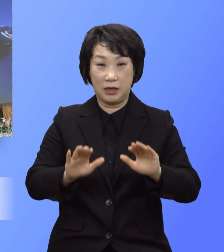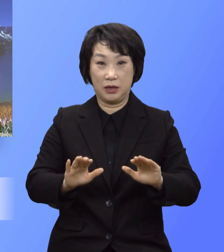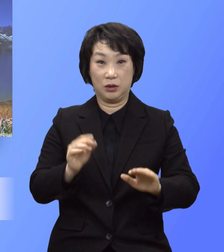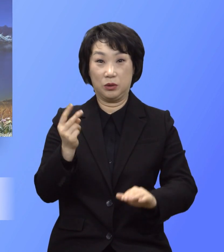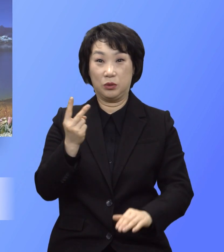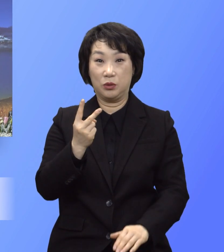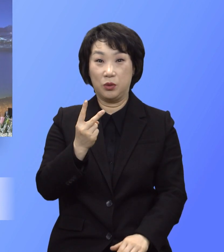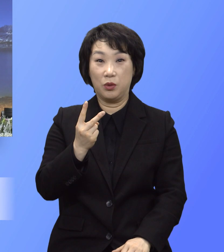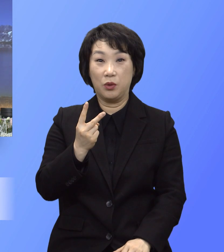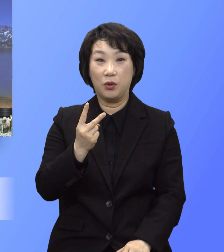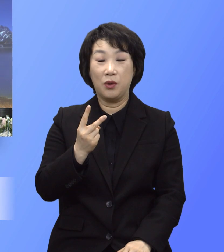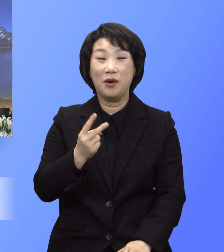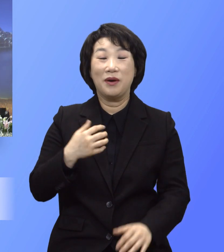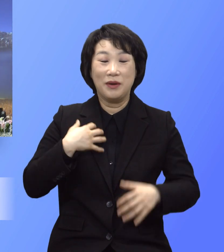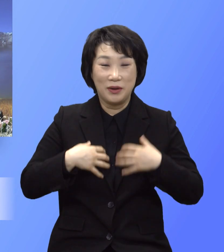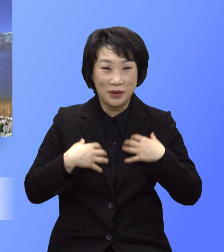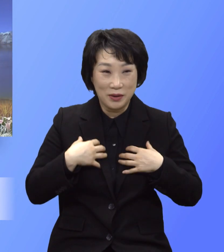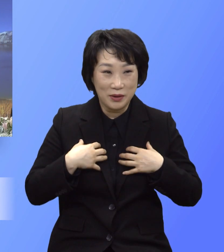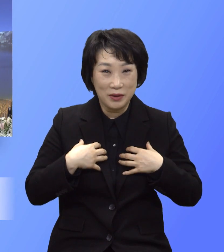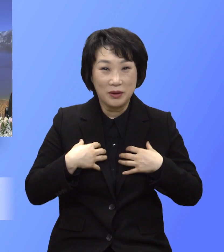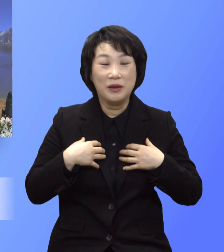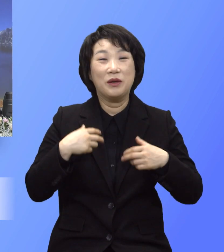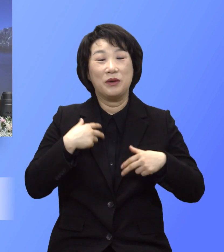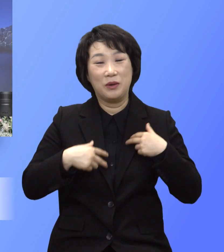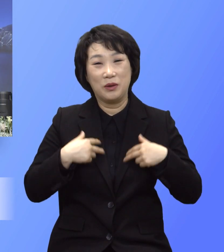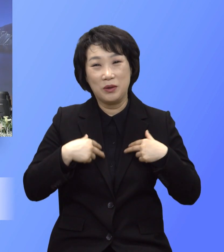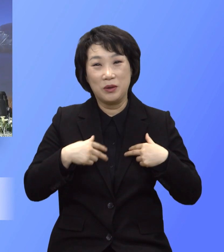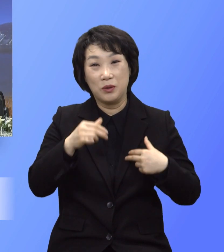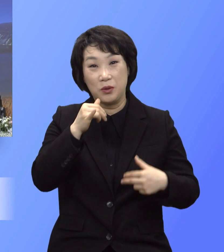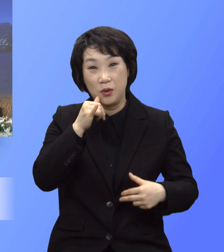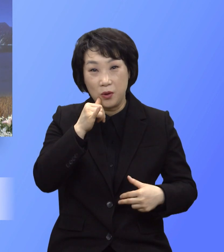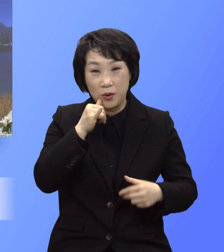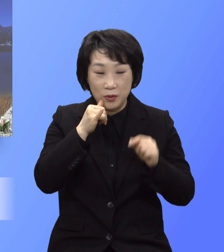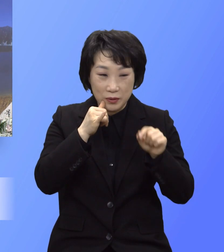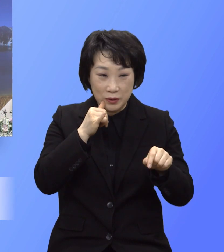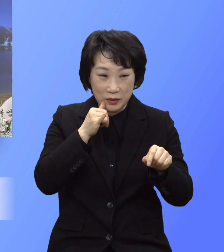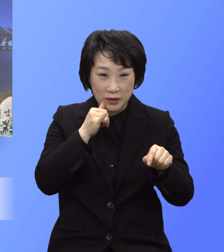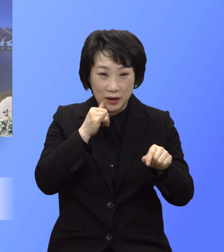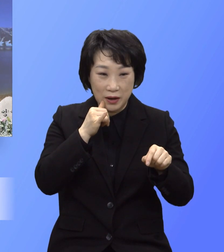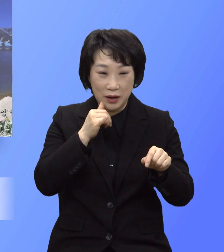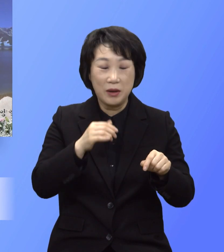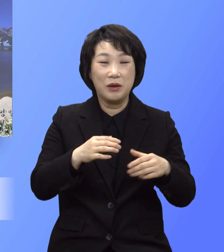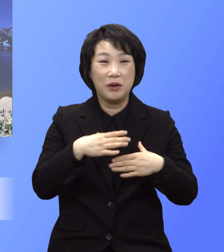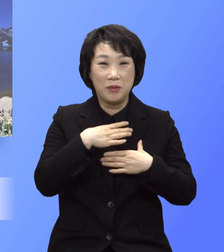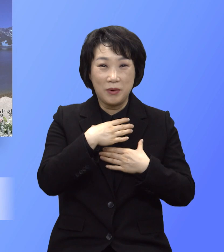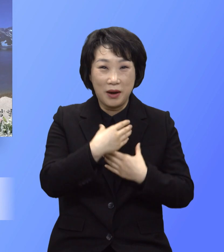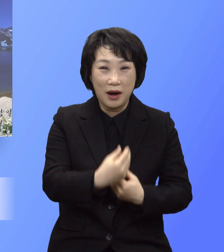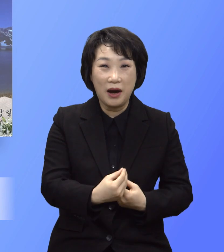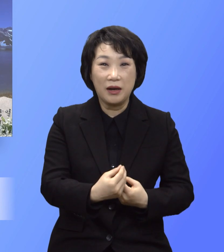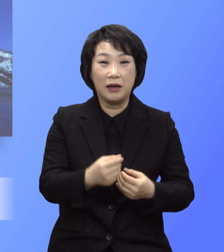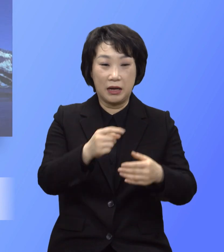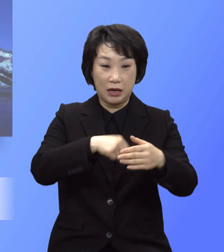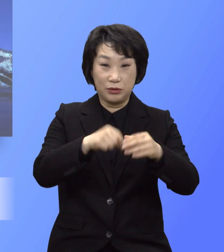그리고 향락과 쾌락의 안일 속에서